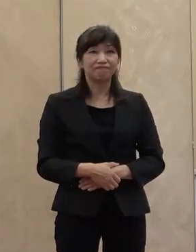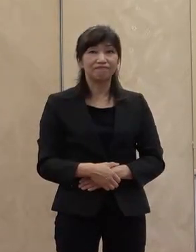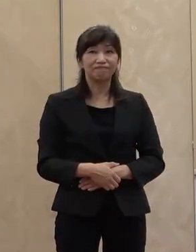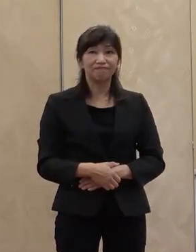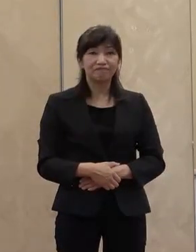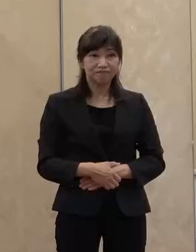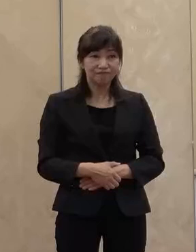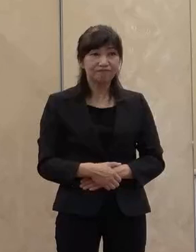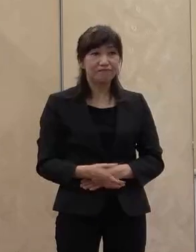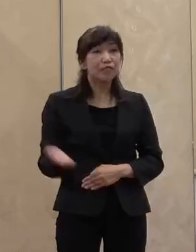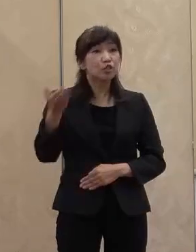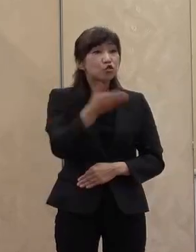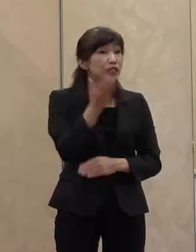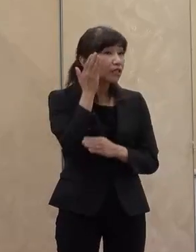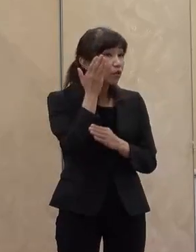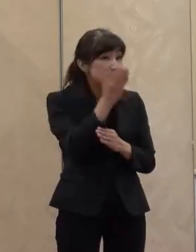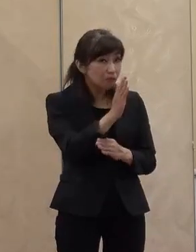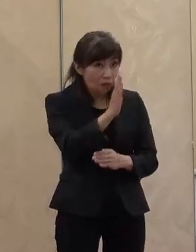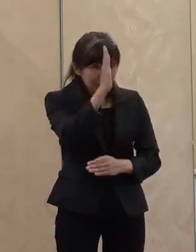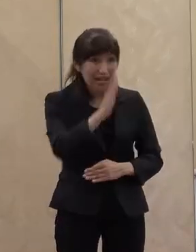次のご質問お願いします。